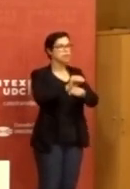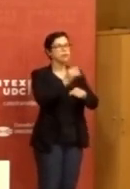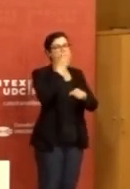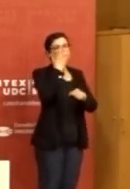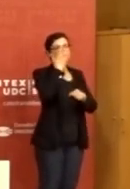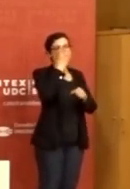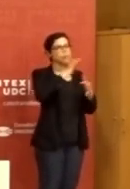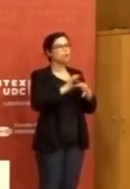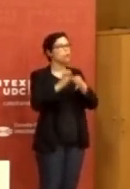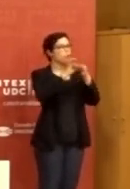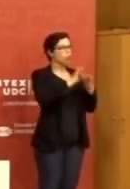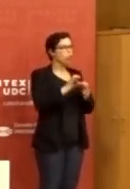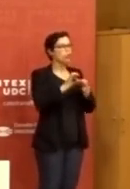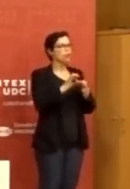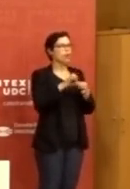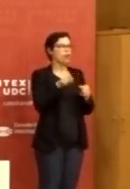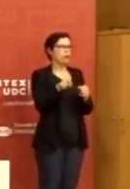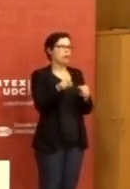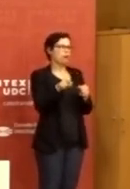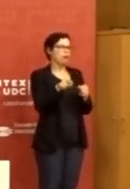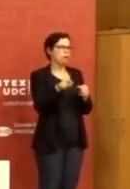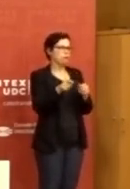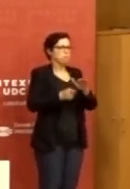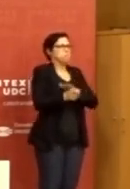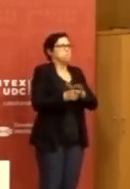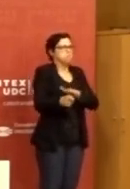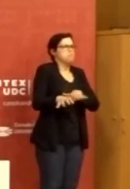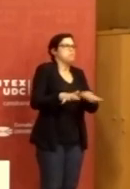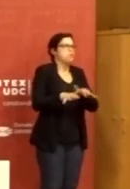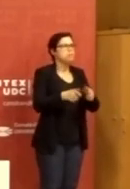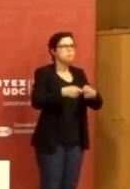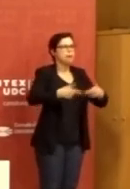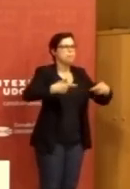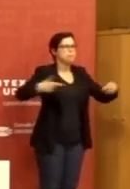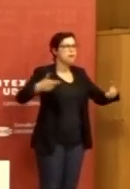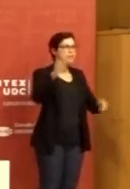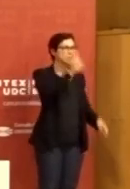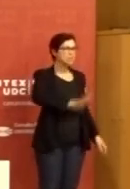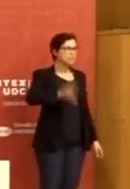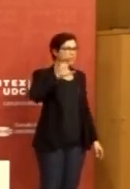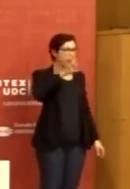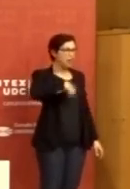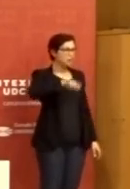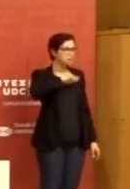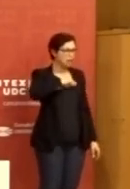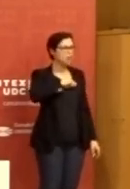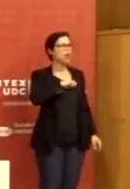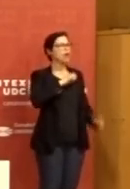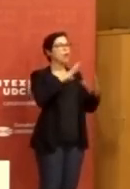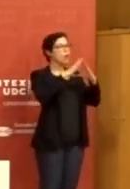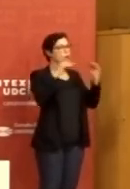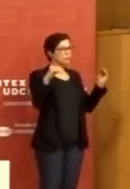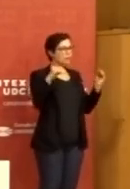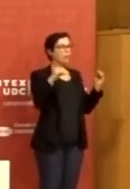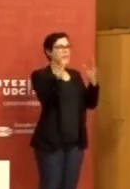11 está activando esto, ¿no? Pero bueno, en España ya son más de 20 las universidades